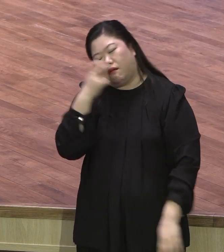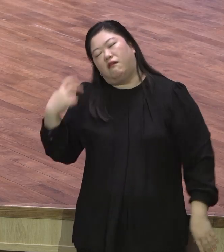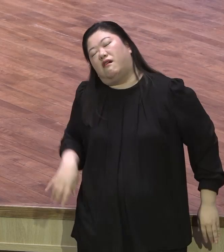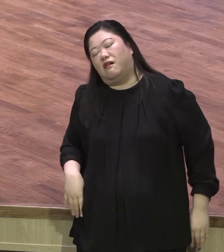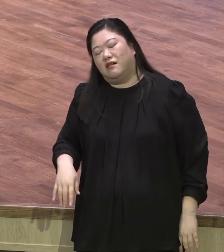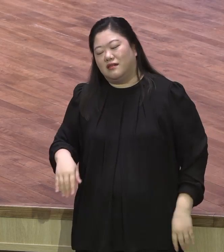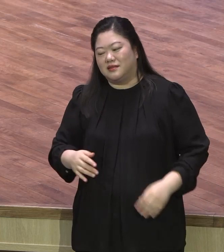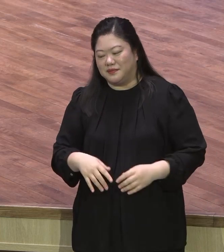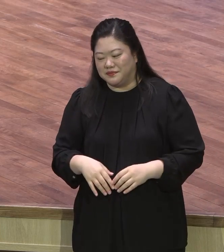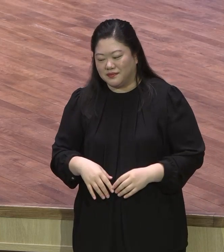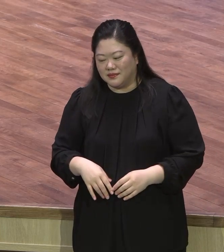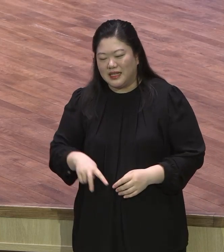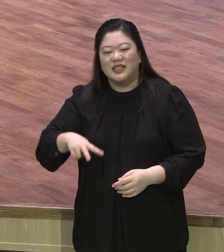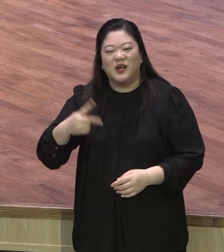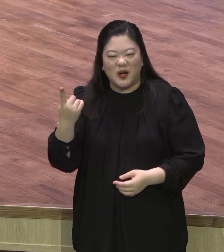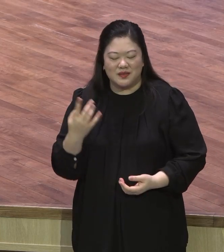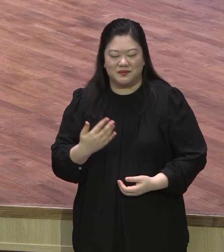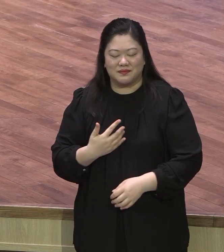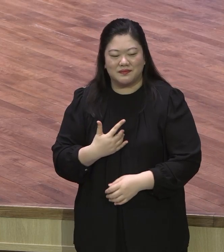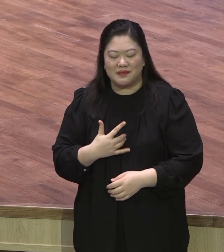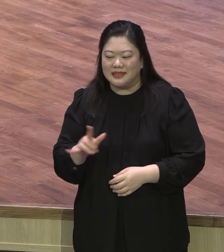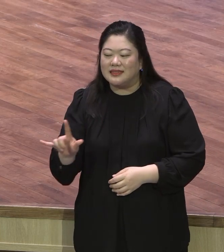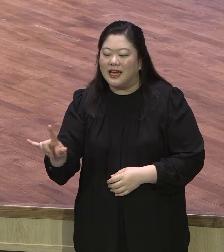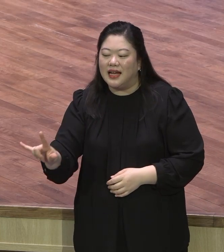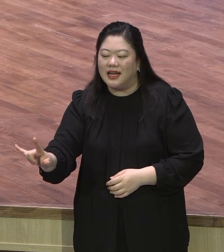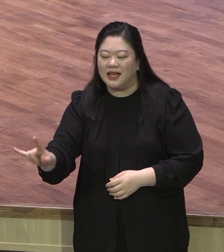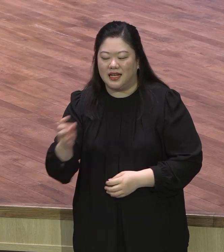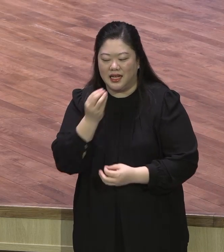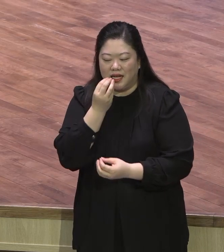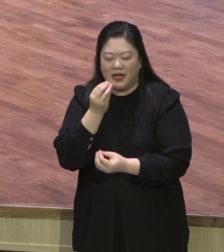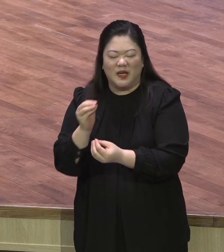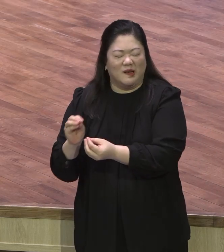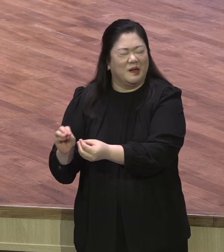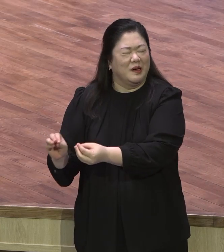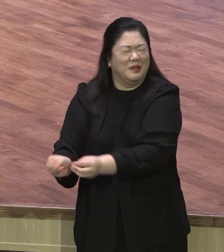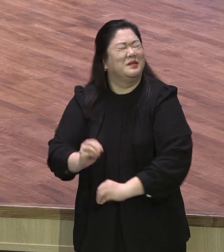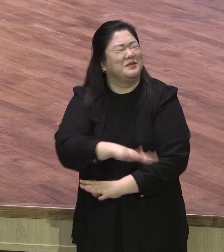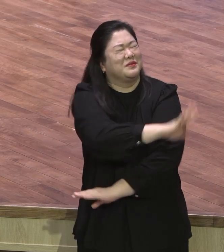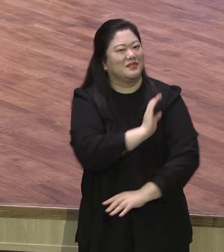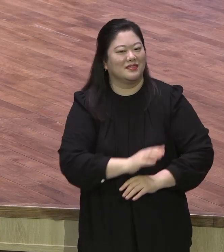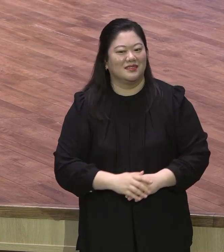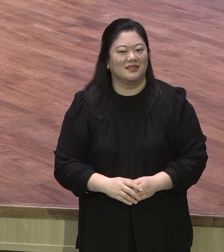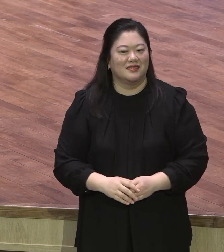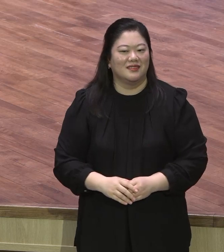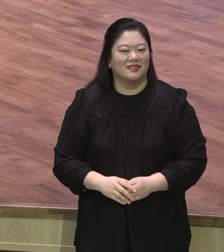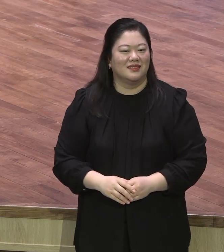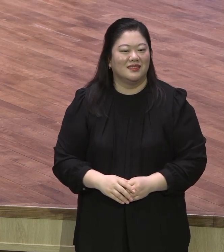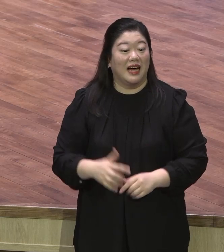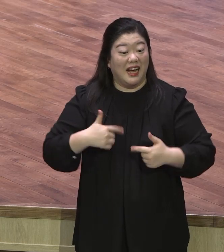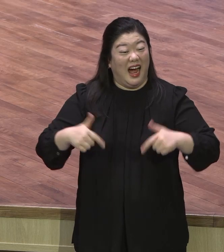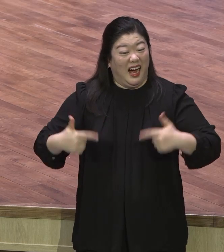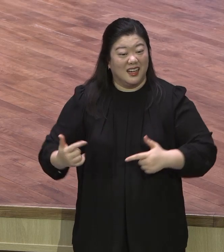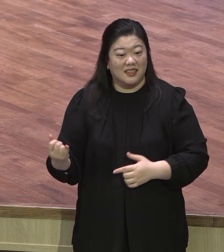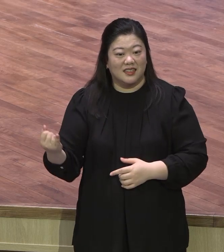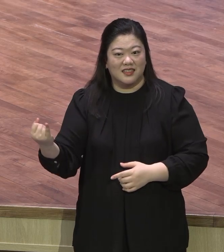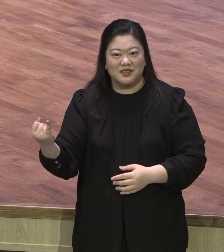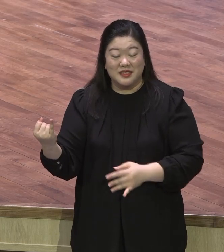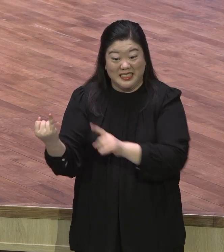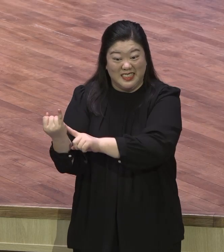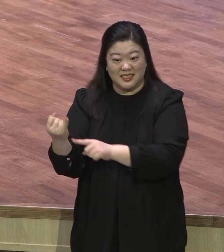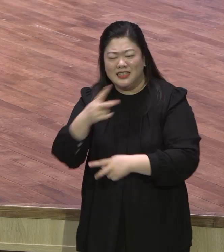따로 방을 서니까 자고 있다. 늘 자고 있어요. 늘 자고 있는데 또 어떤 저 옆부리